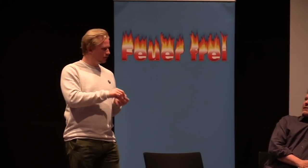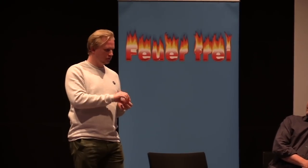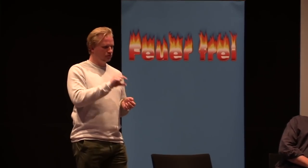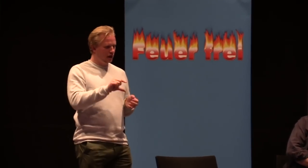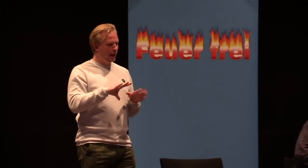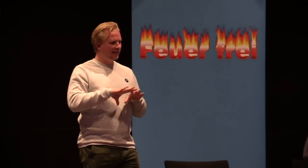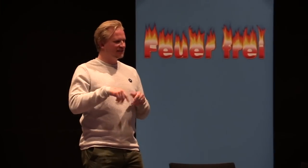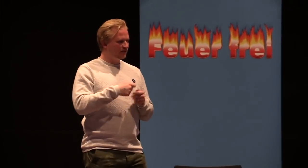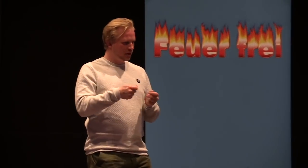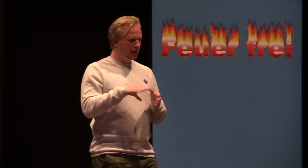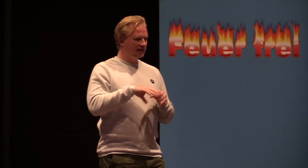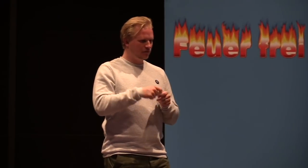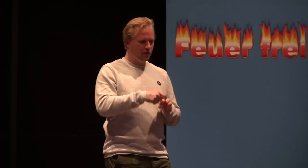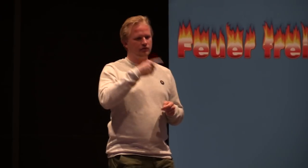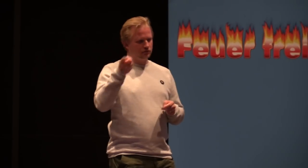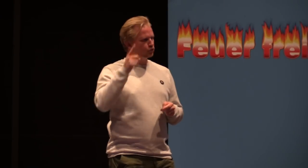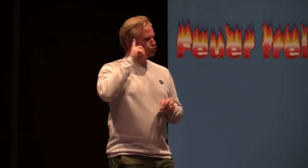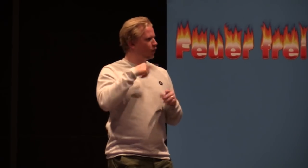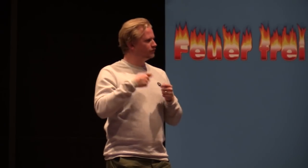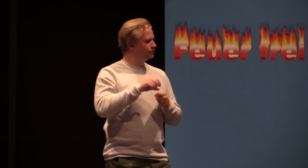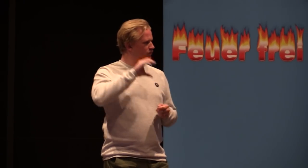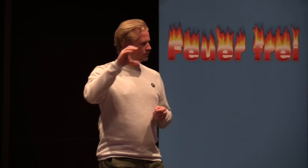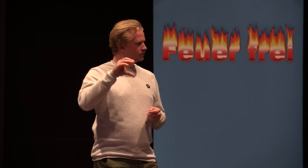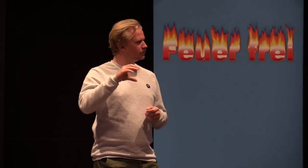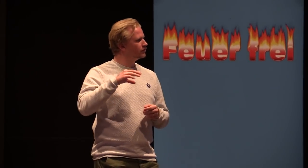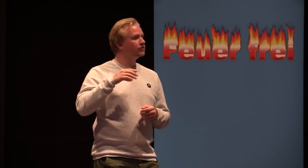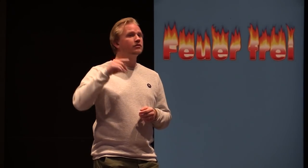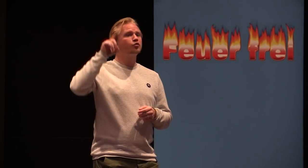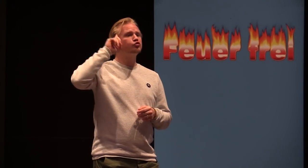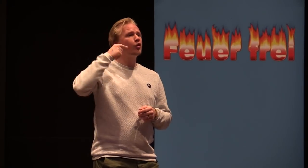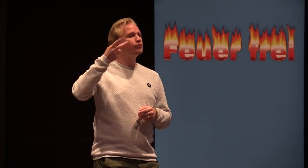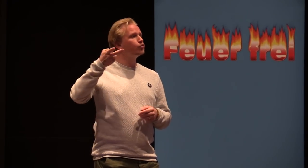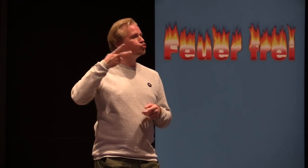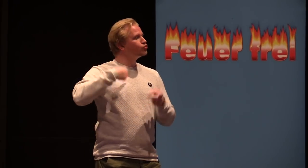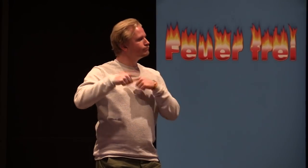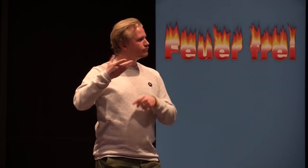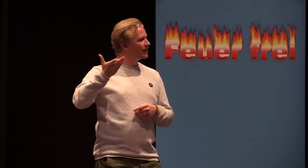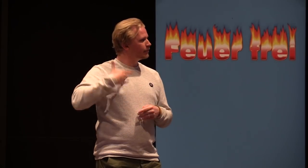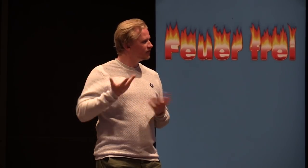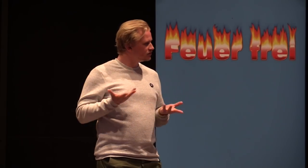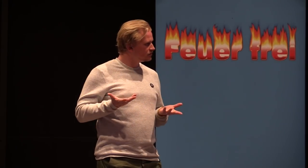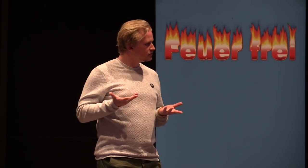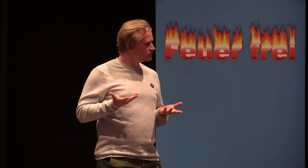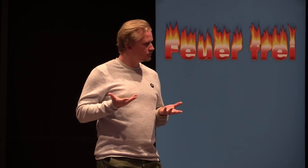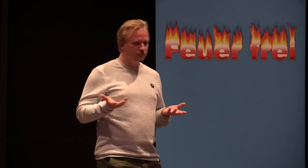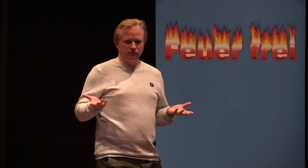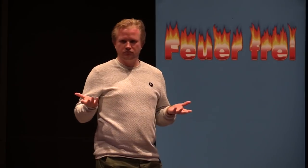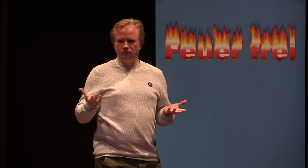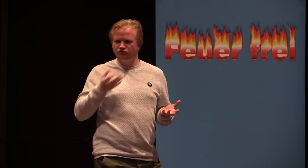Ja, denn ich habe ja gerade von dieser Kopfsteuer gesprochen, diese Mitgliedsbeiträge, die wir an den Stadtverband bezahlen, beziehungsweise die wiederum an den Landesverband. Und